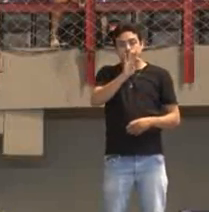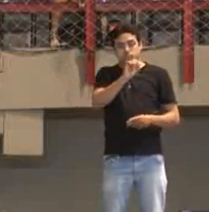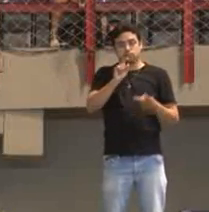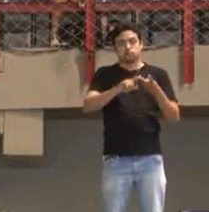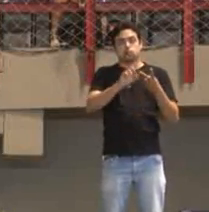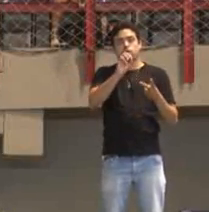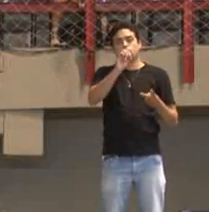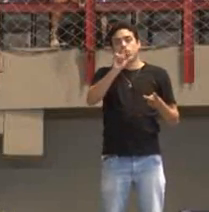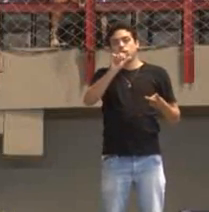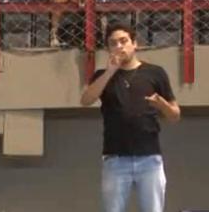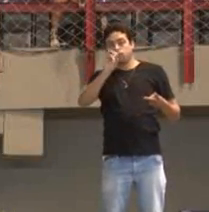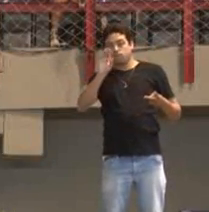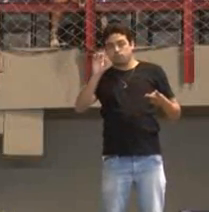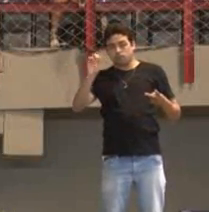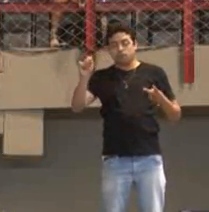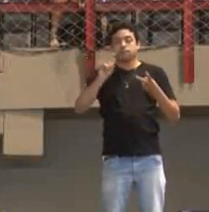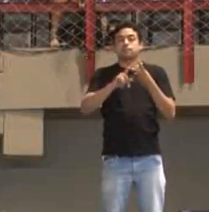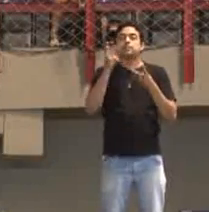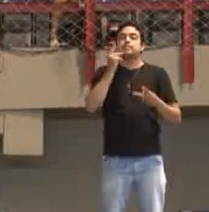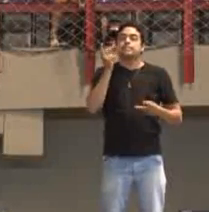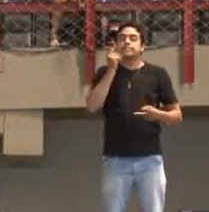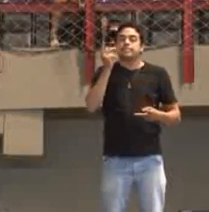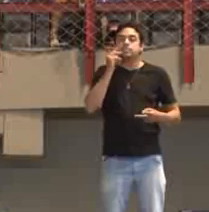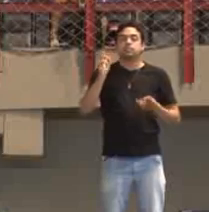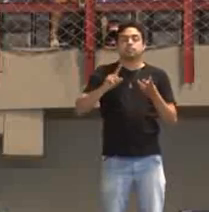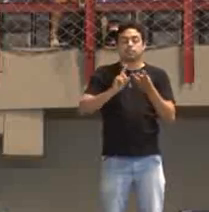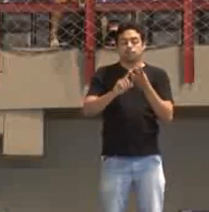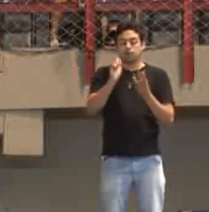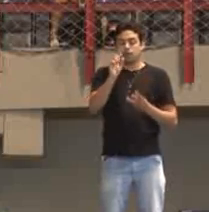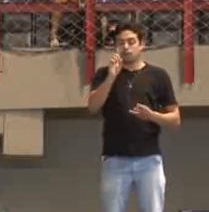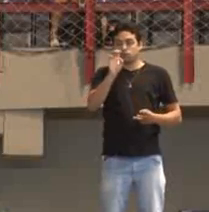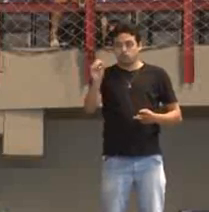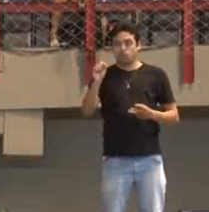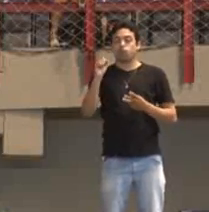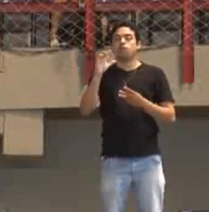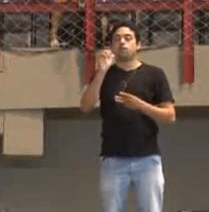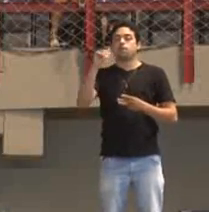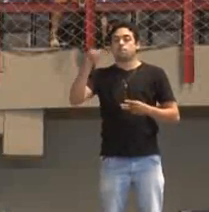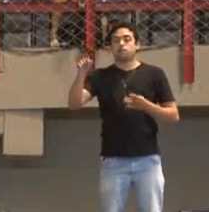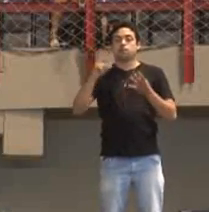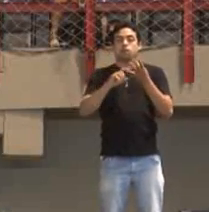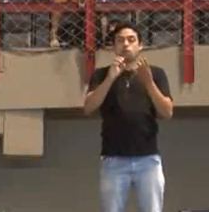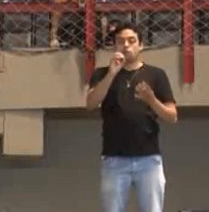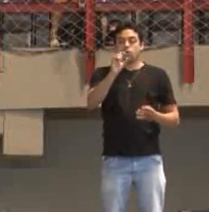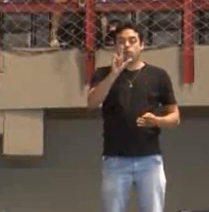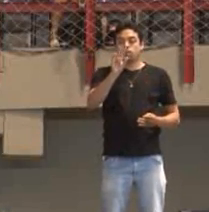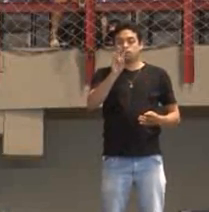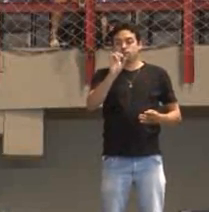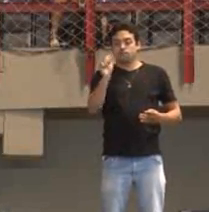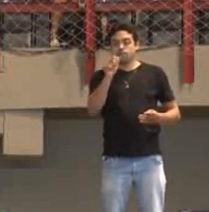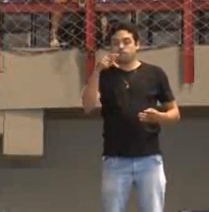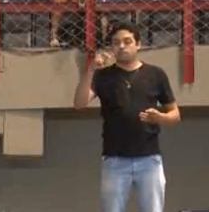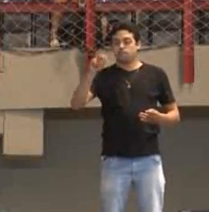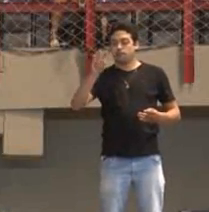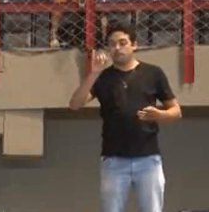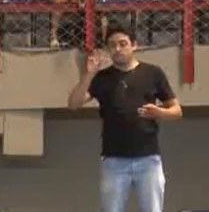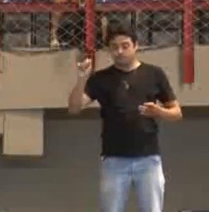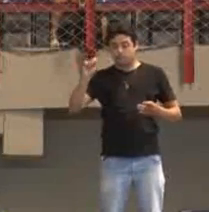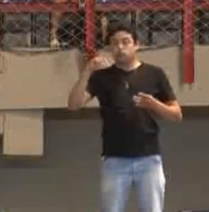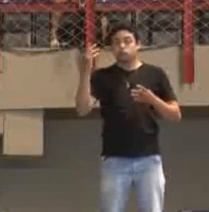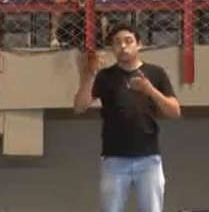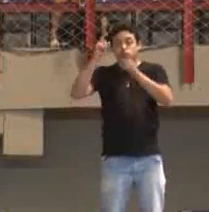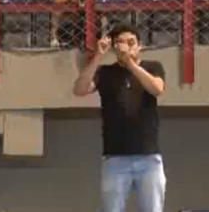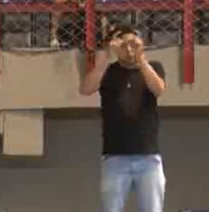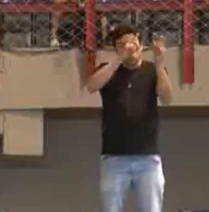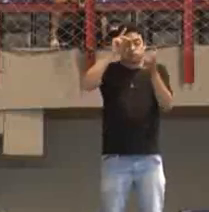Bilac. No Ceará, Adolfo Caminha, Oliveira Paiva. Todo mundo discutindo a realidade e